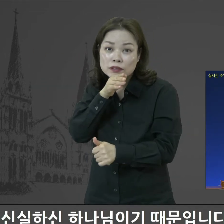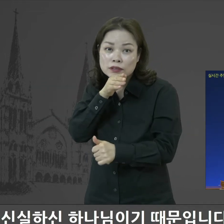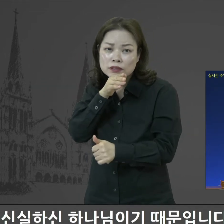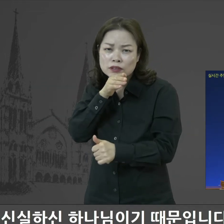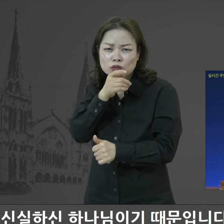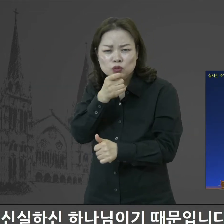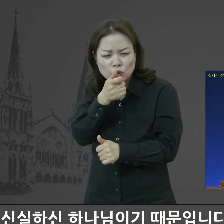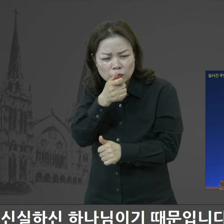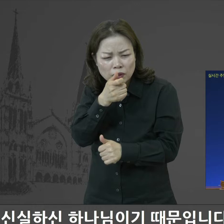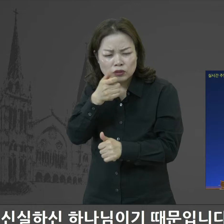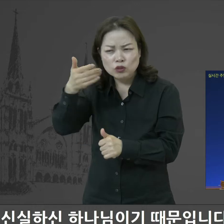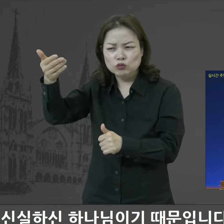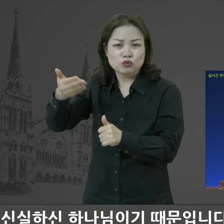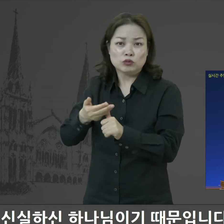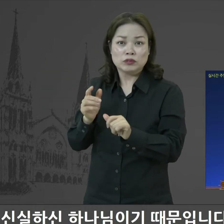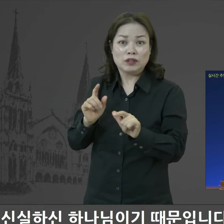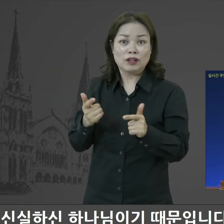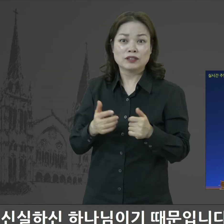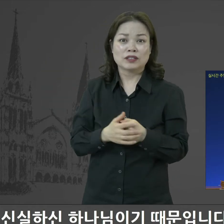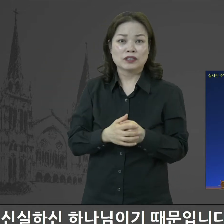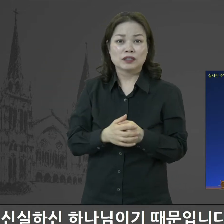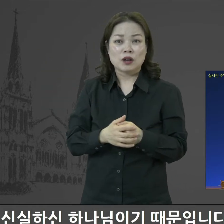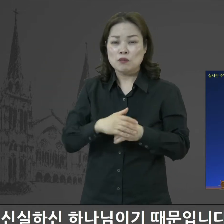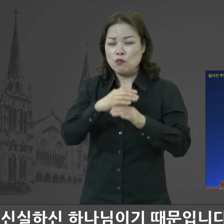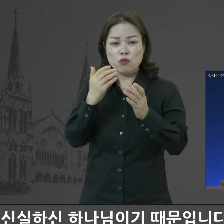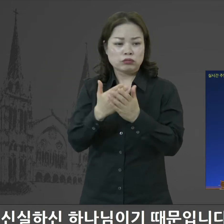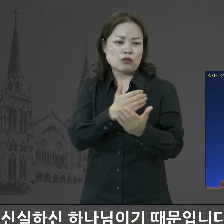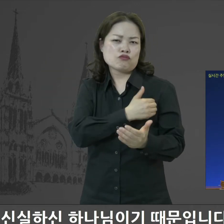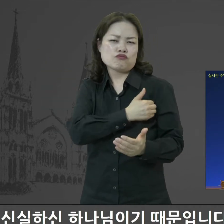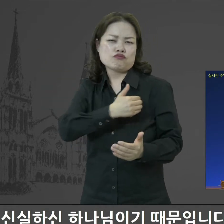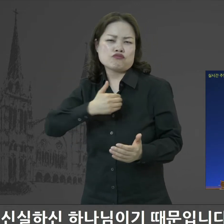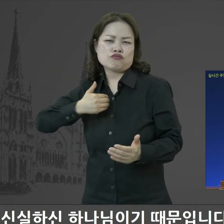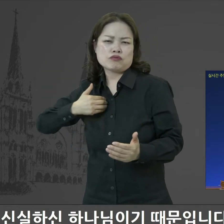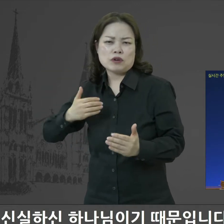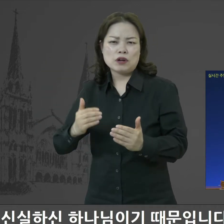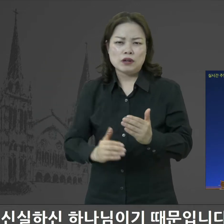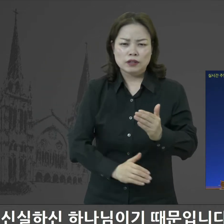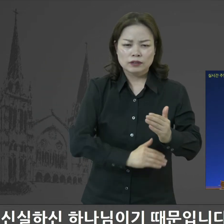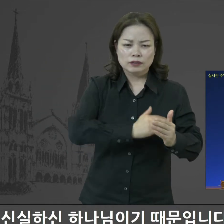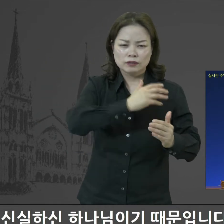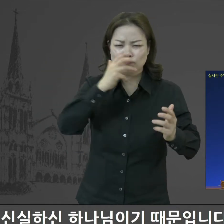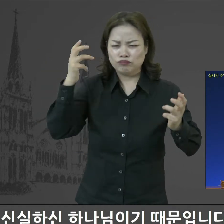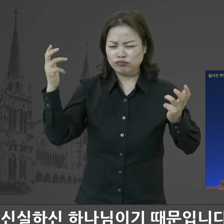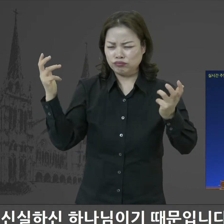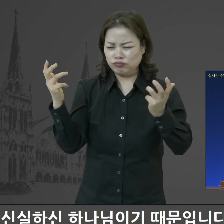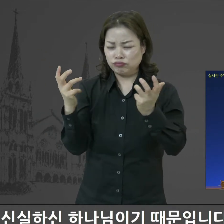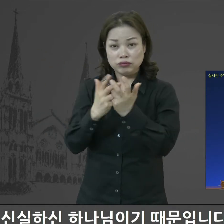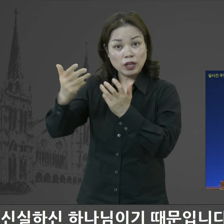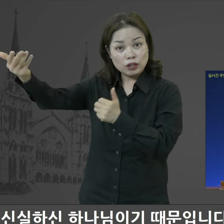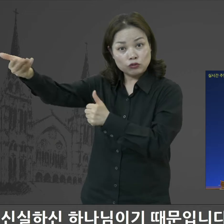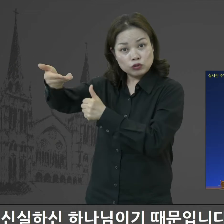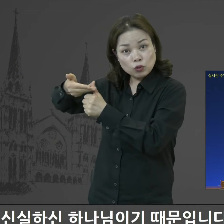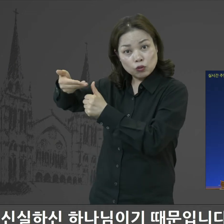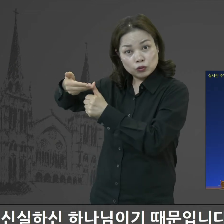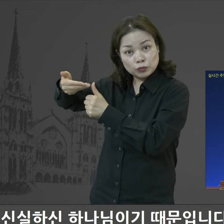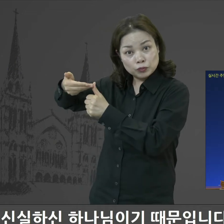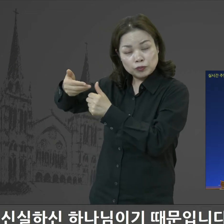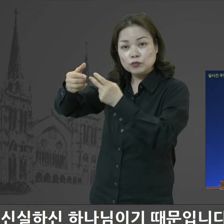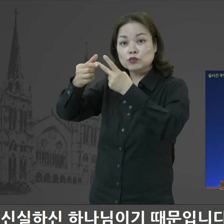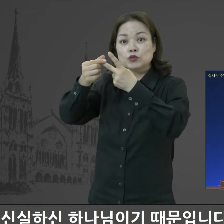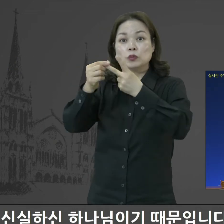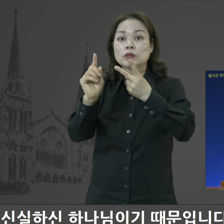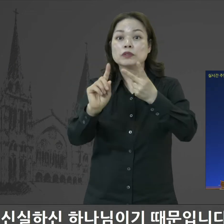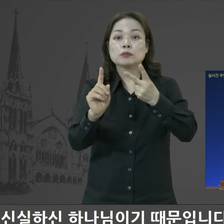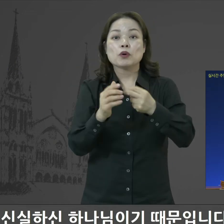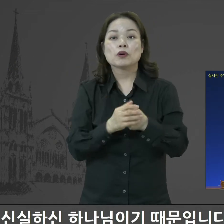이렇게 조그맣게 주시는 것이 아니라 모든 것을 후히 주시고 넉넉히 주시는 하나님의 공급입니다. 두 번째는